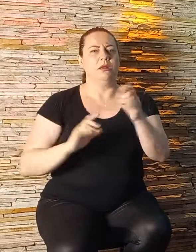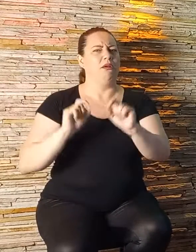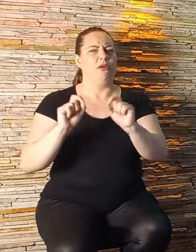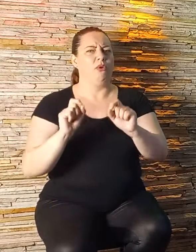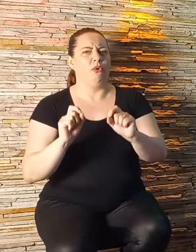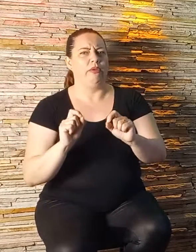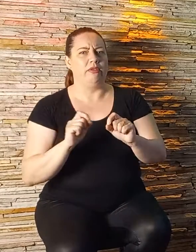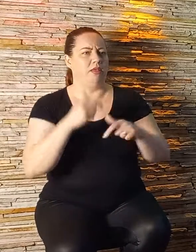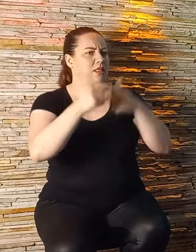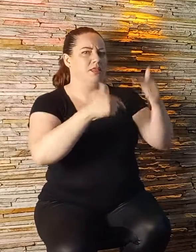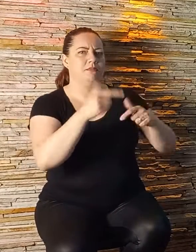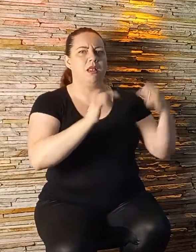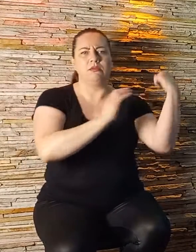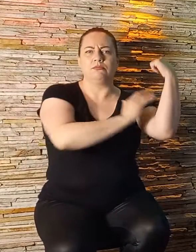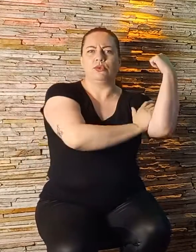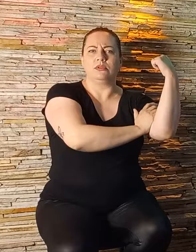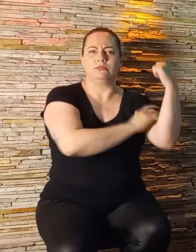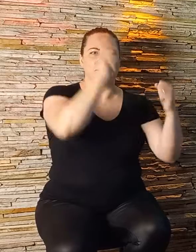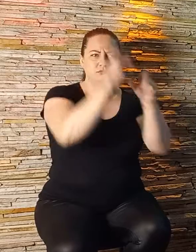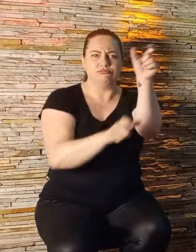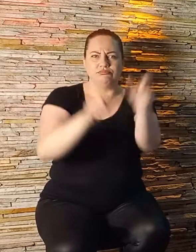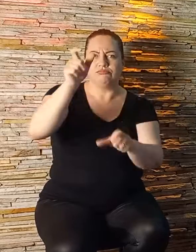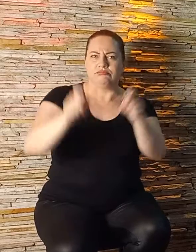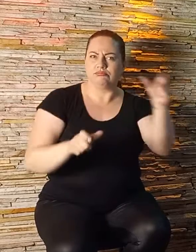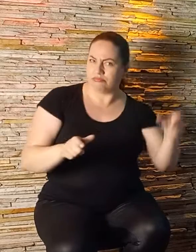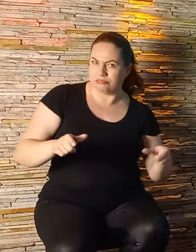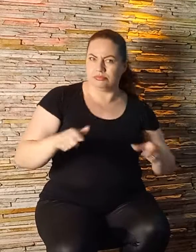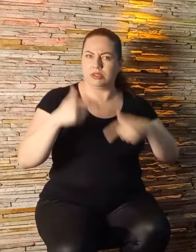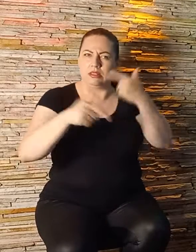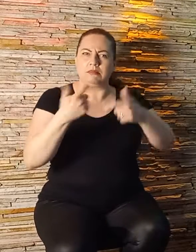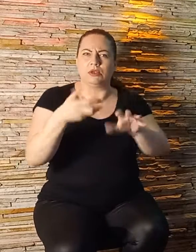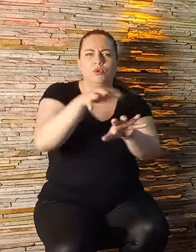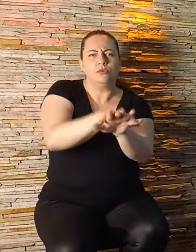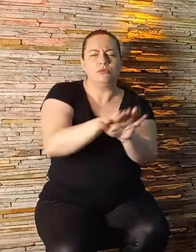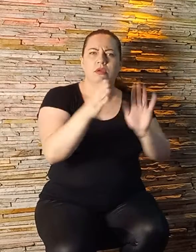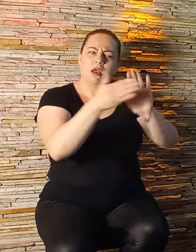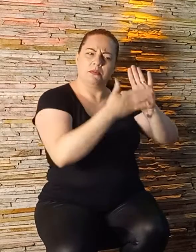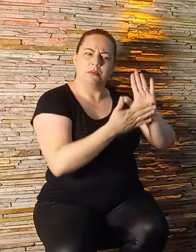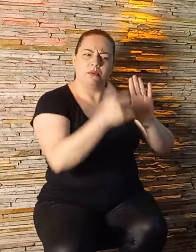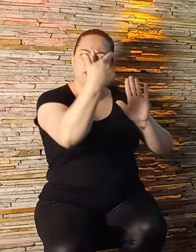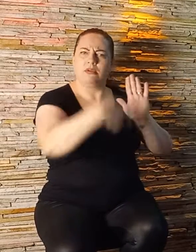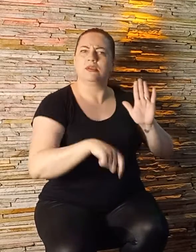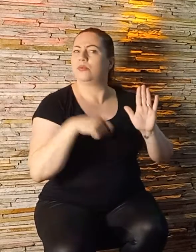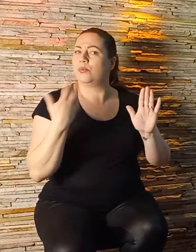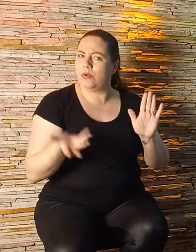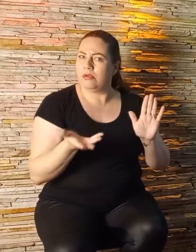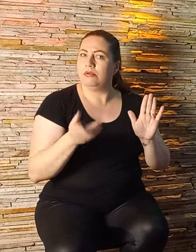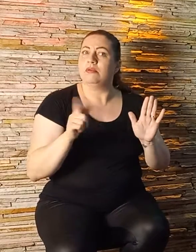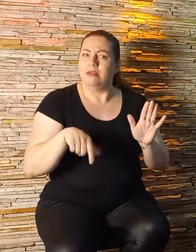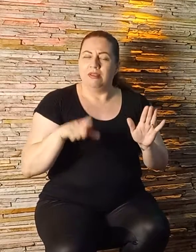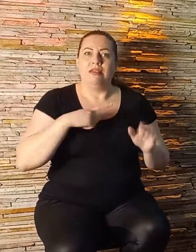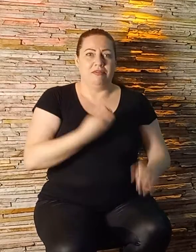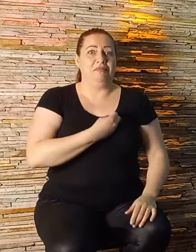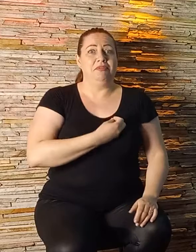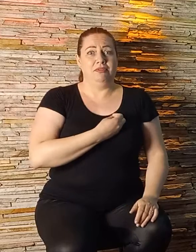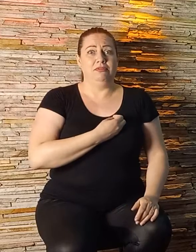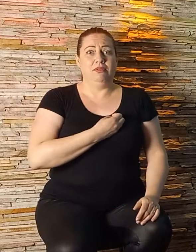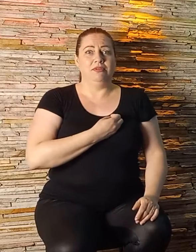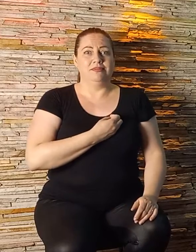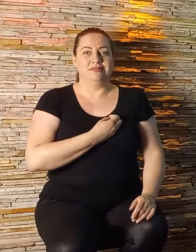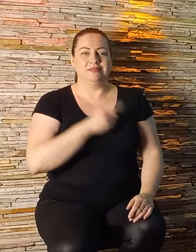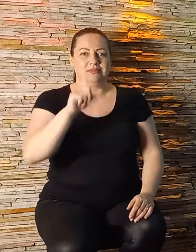faz o quê que trabalhar com o empoderamento das pessoas com trabalhos de inclusão proporcionar para as pessoas proporciona uma vida